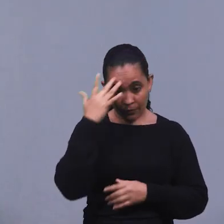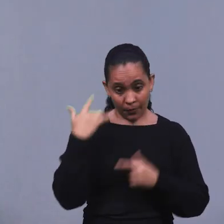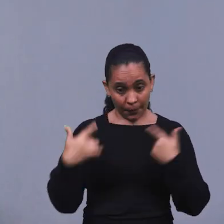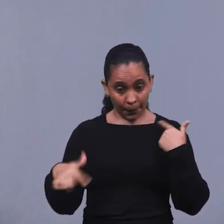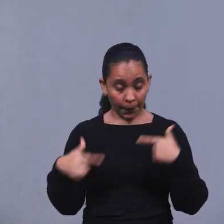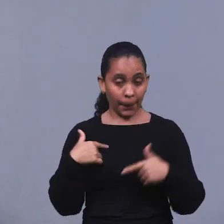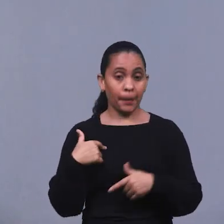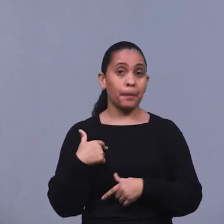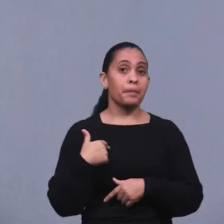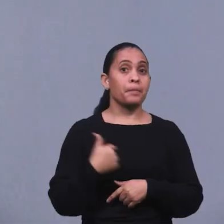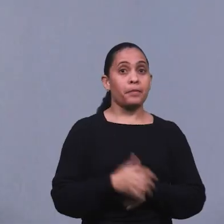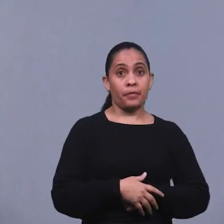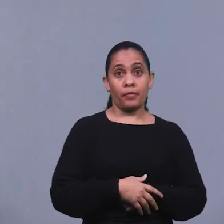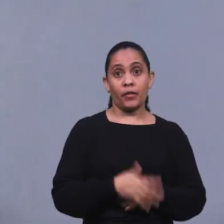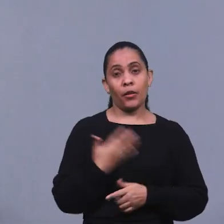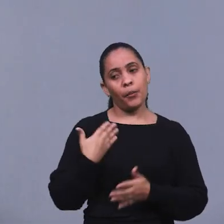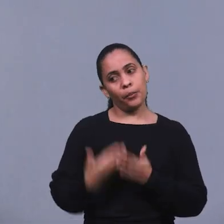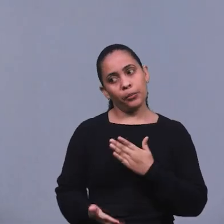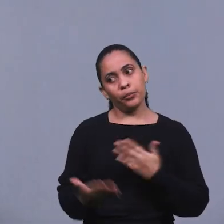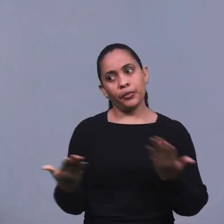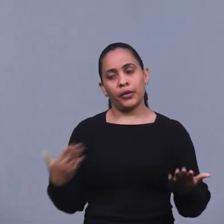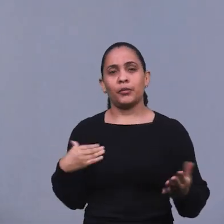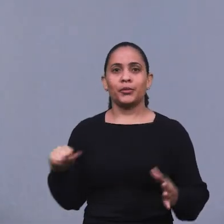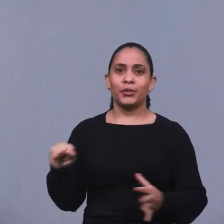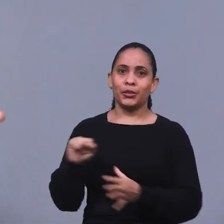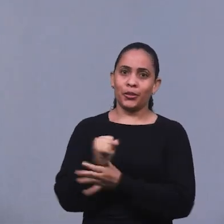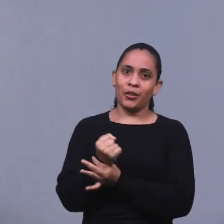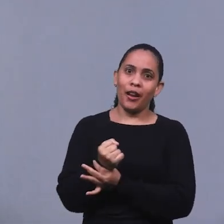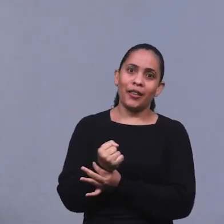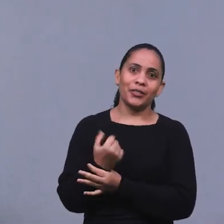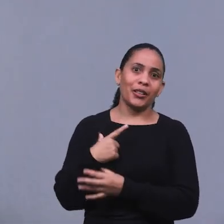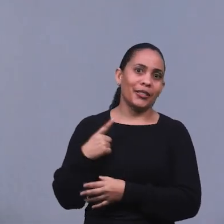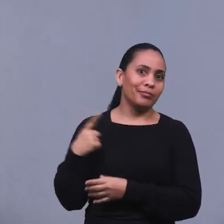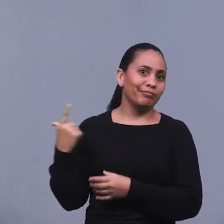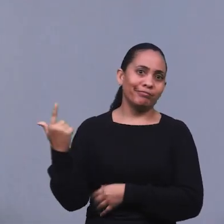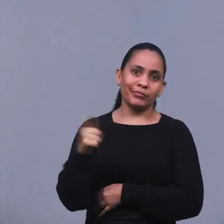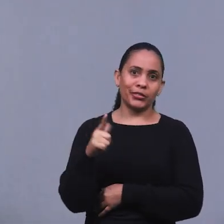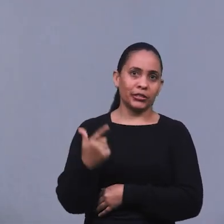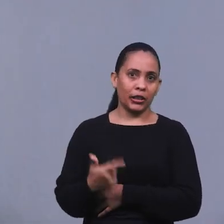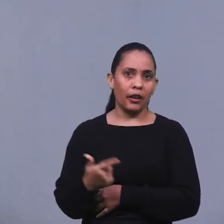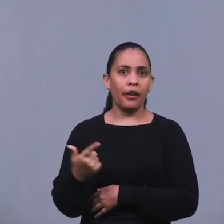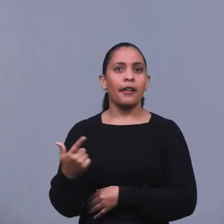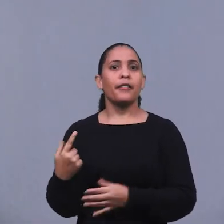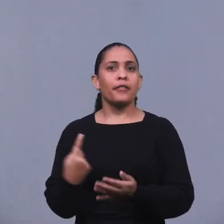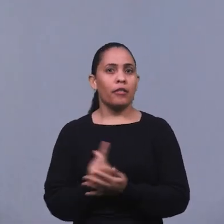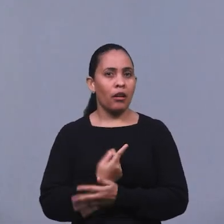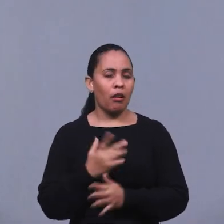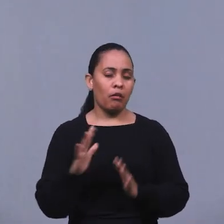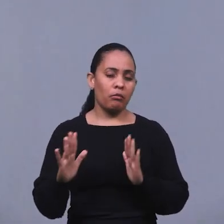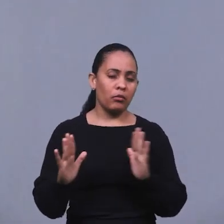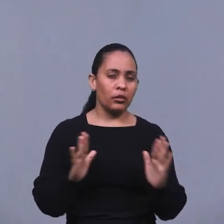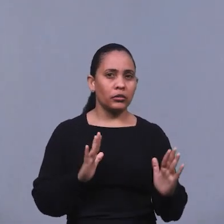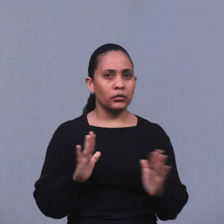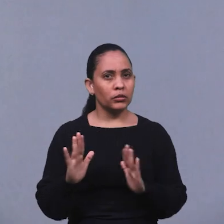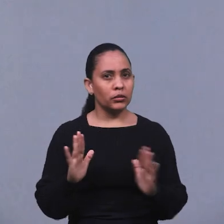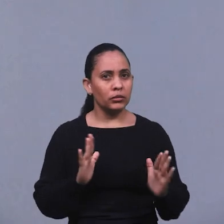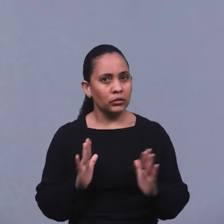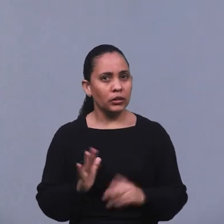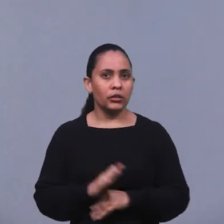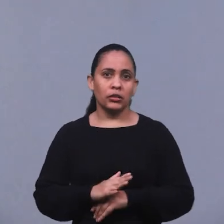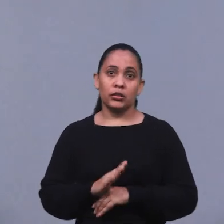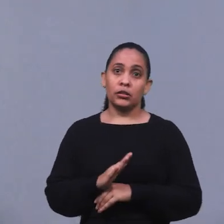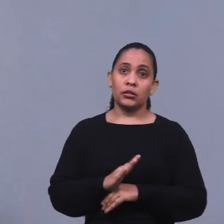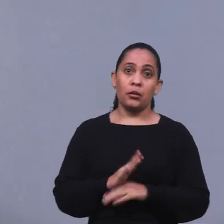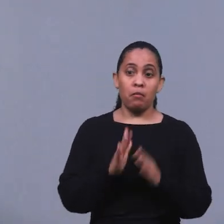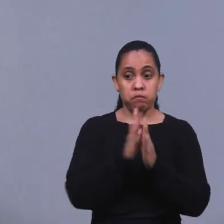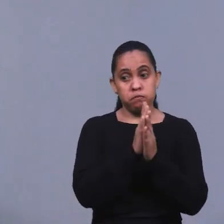enfim, ficar 12 meses, eu perco minha condição de segurado e posso precisar de um benefício e não ter. Existem alguns períodos de graça, que em alguns momentos